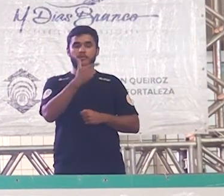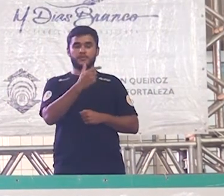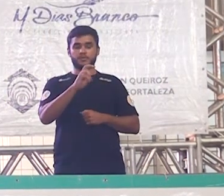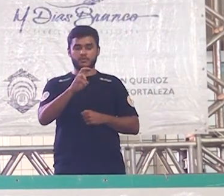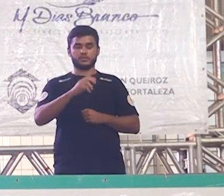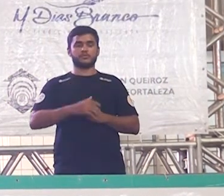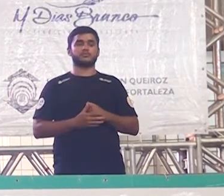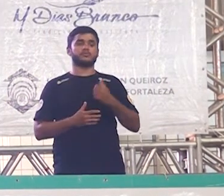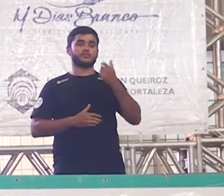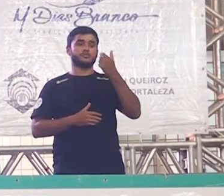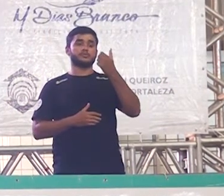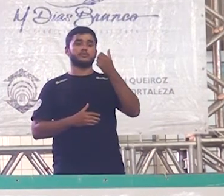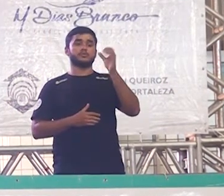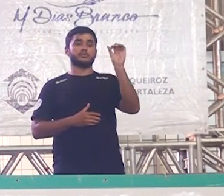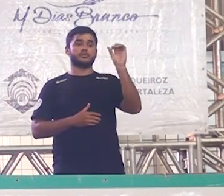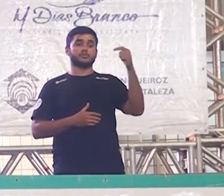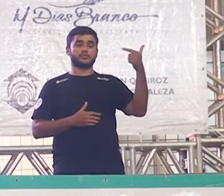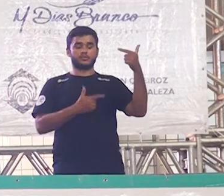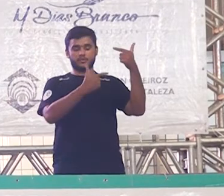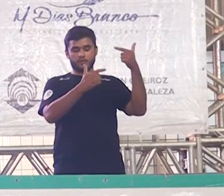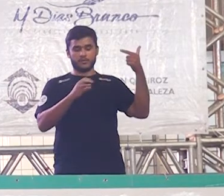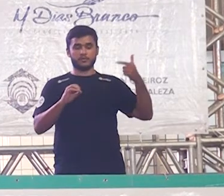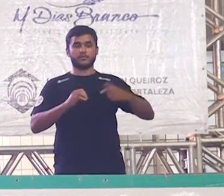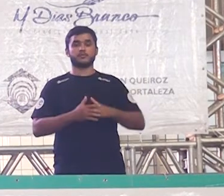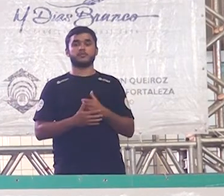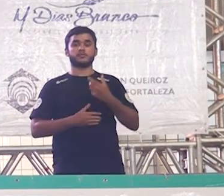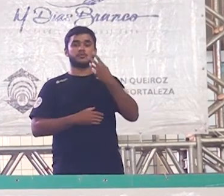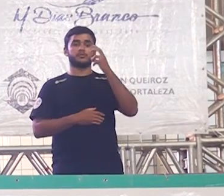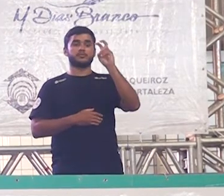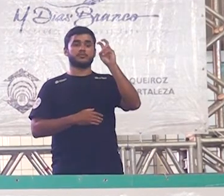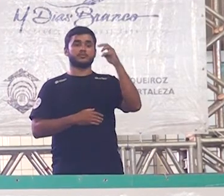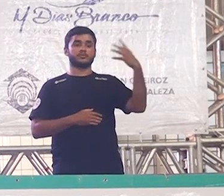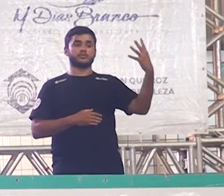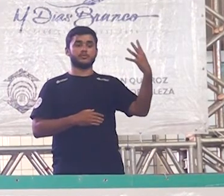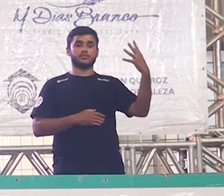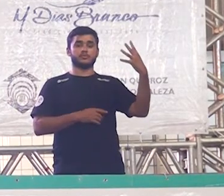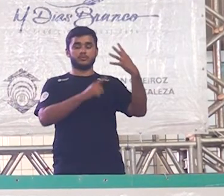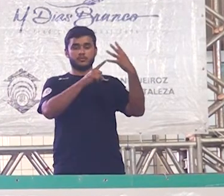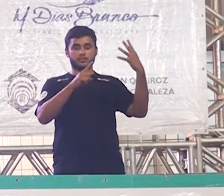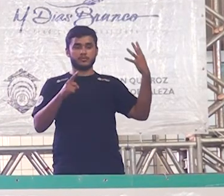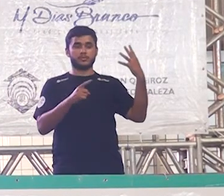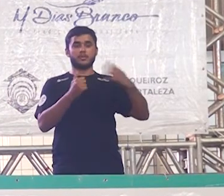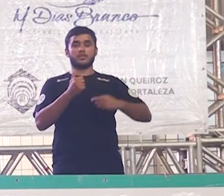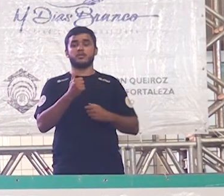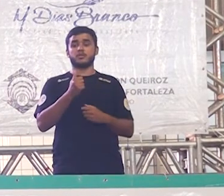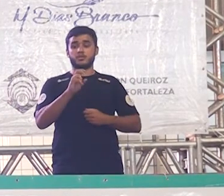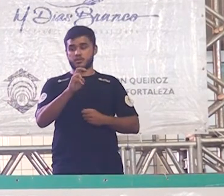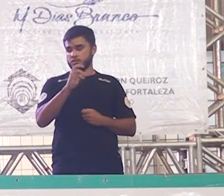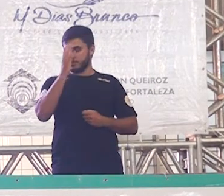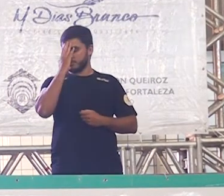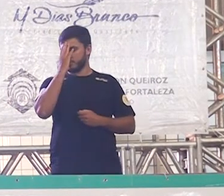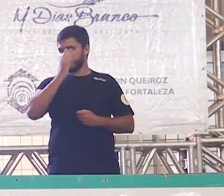72, correspondente a 20. 54, correspondente a 15.